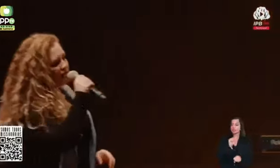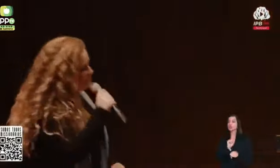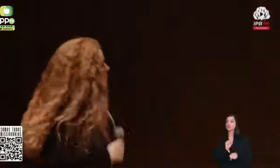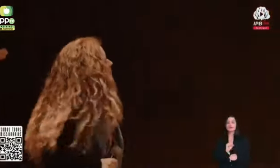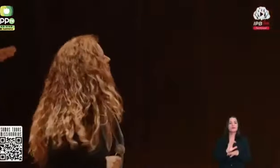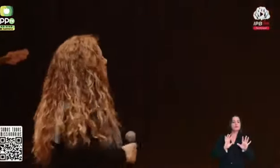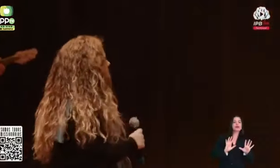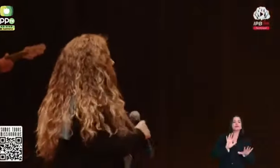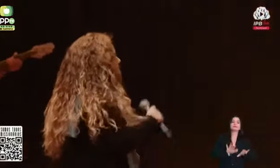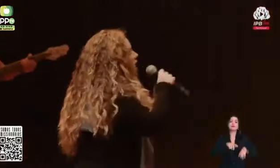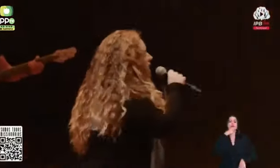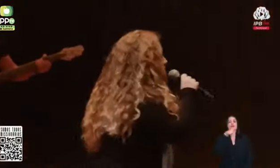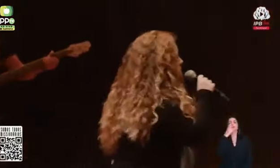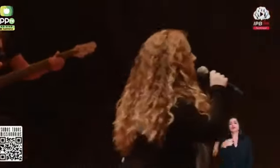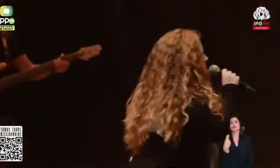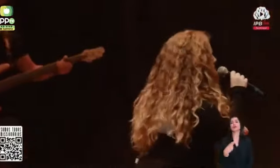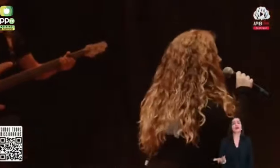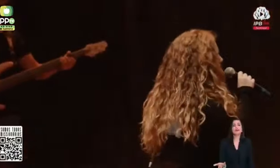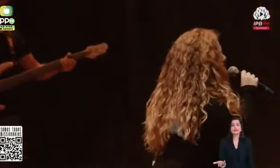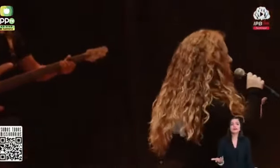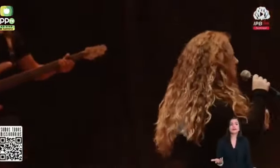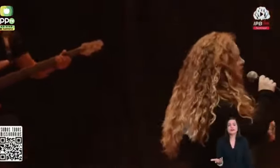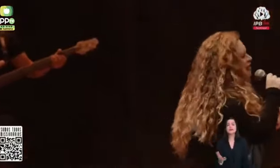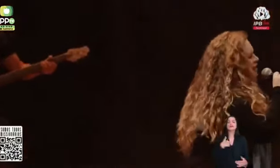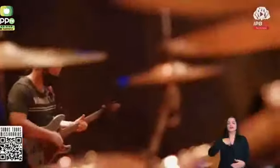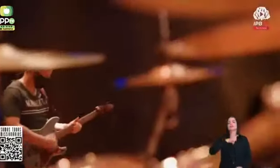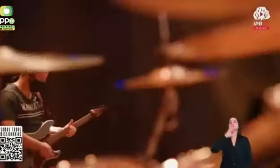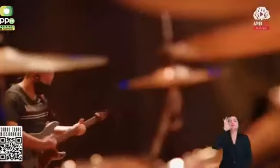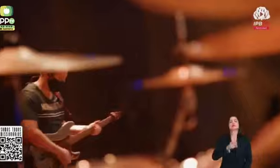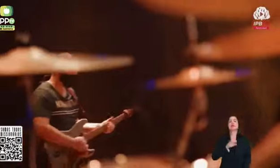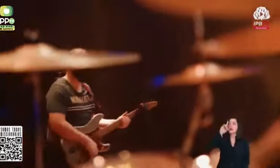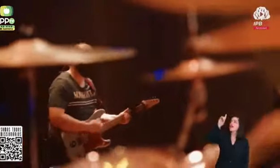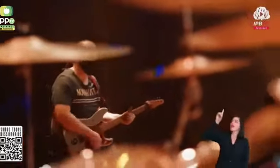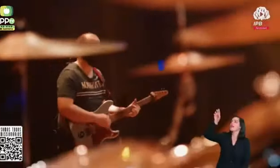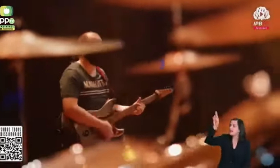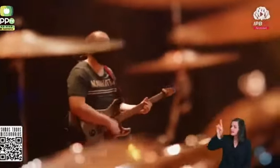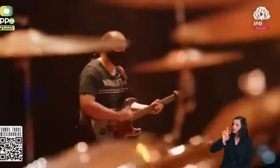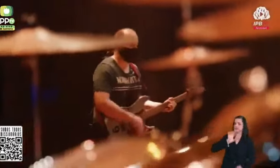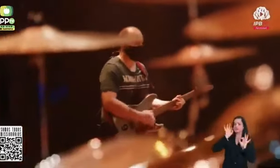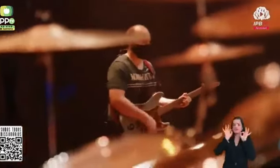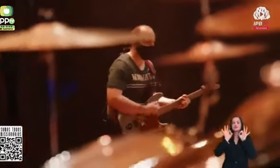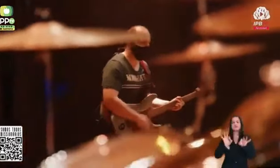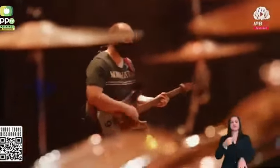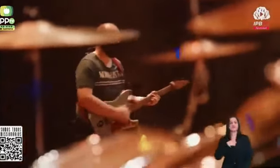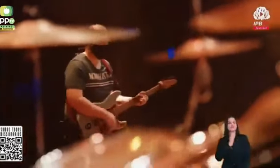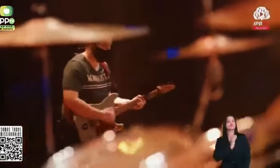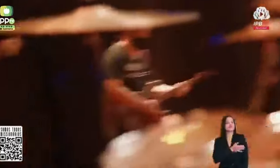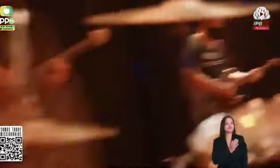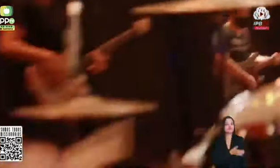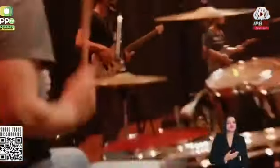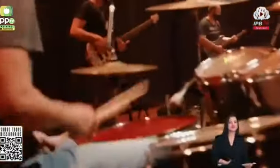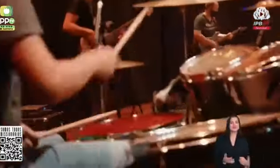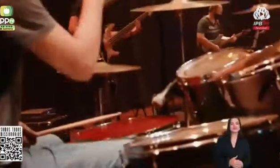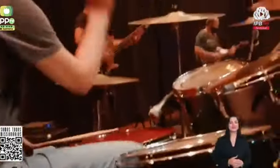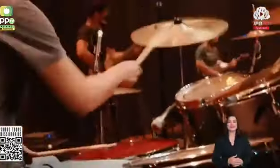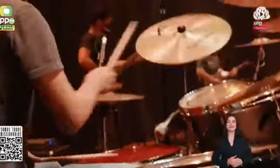cristão, deveria pensar nessa inclusão, né? Não só para os surdos, mas todas as diversas